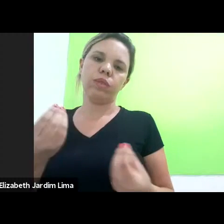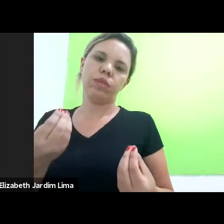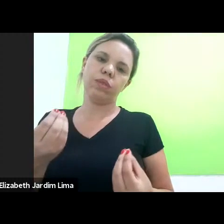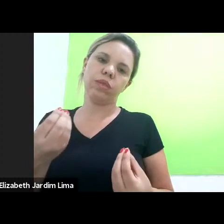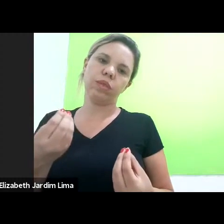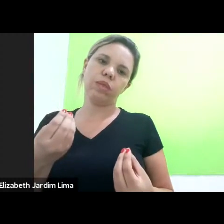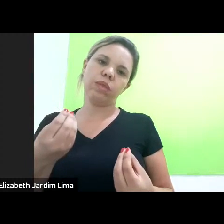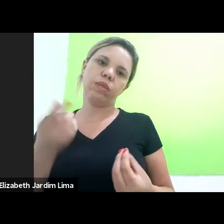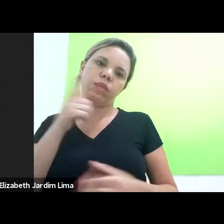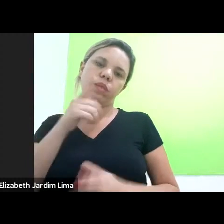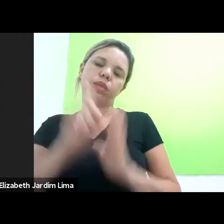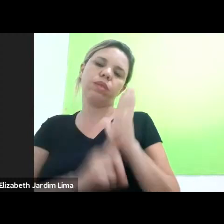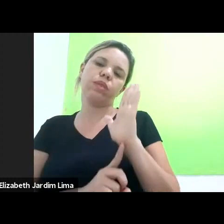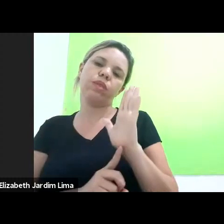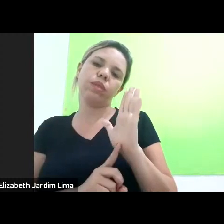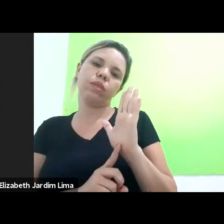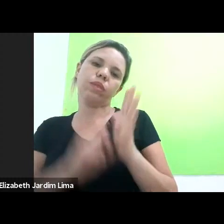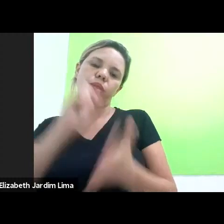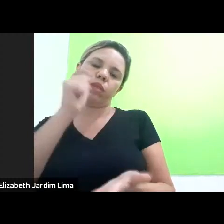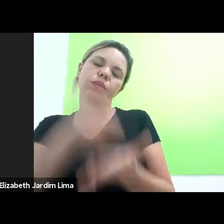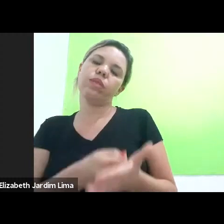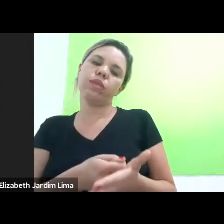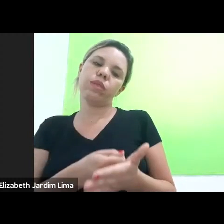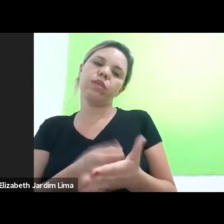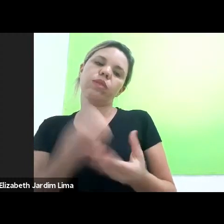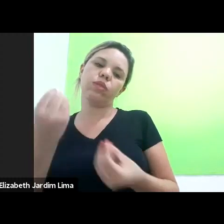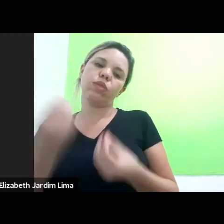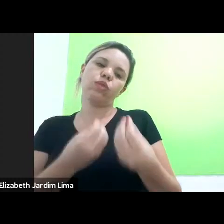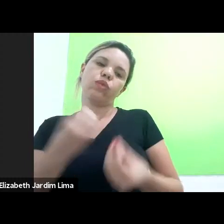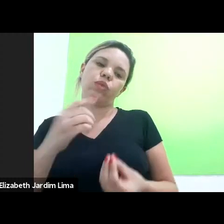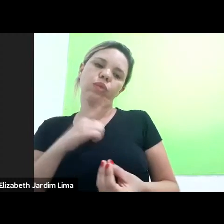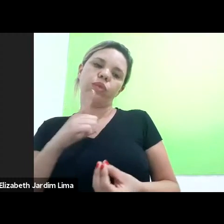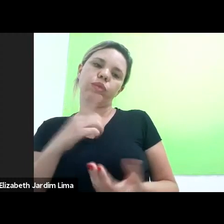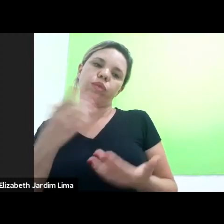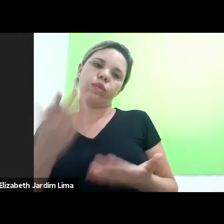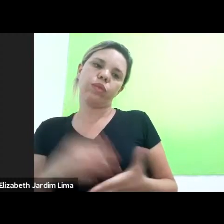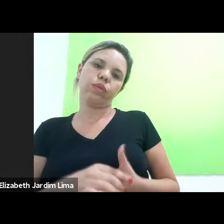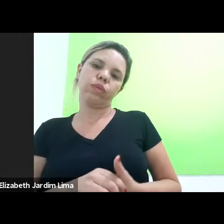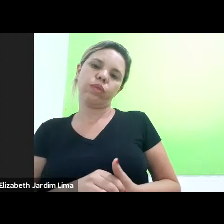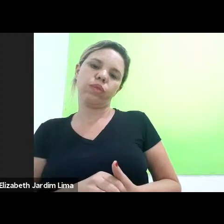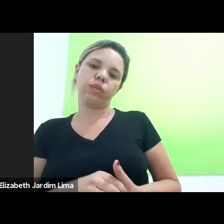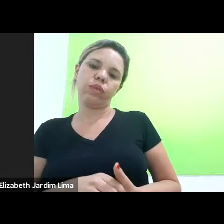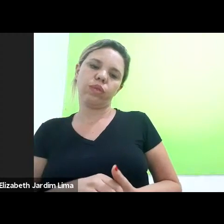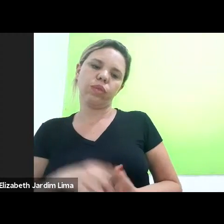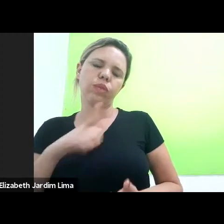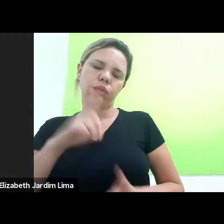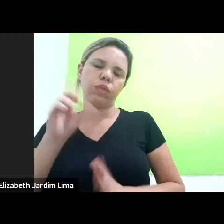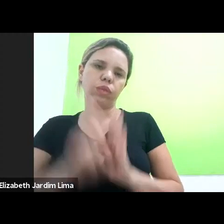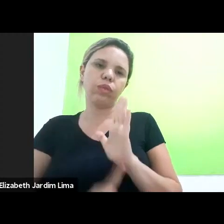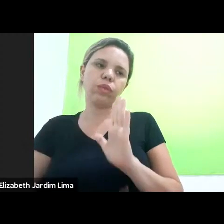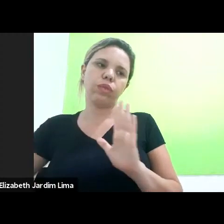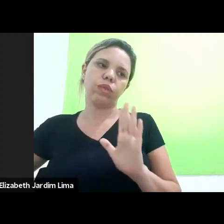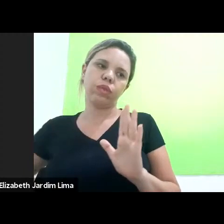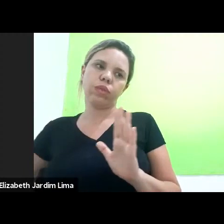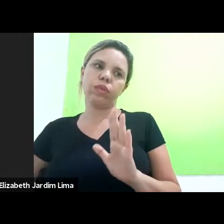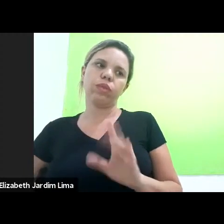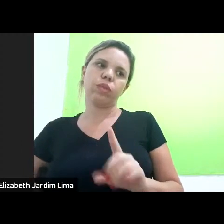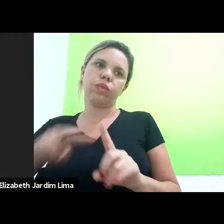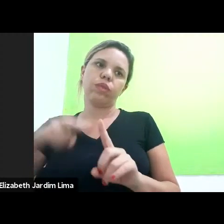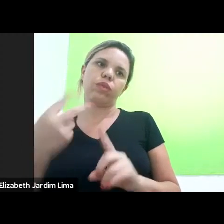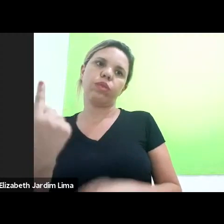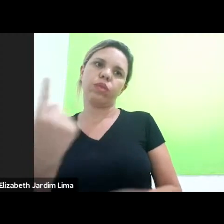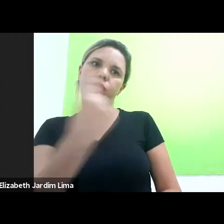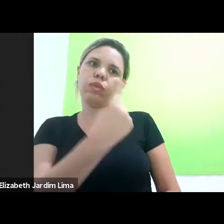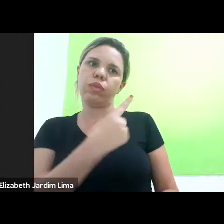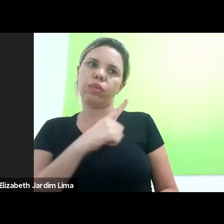acessar esse direito que é garantido, como efetivar esse direito que é garantido, seja o direito na perspectiva individual, seja o direito